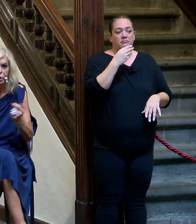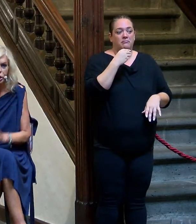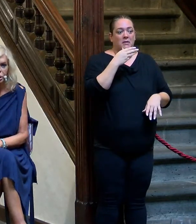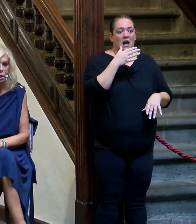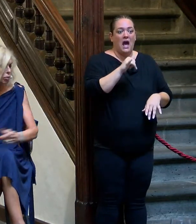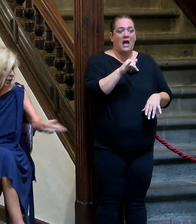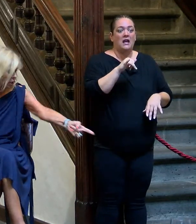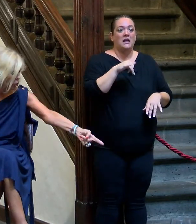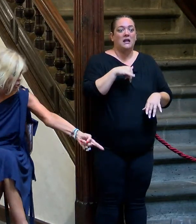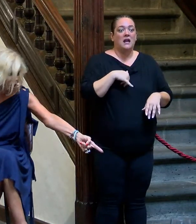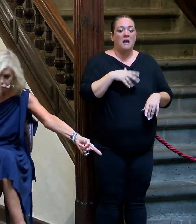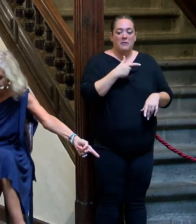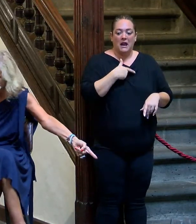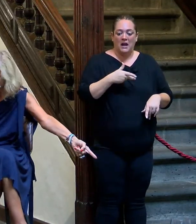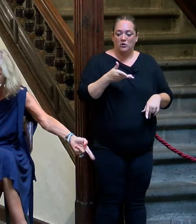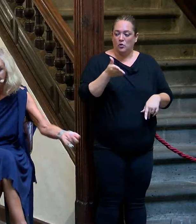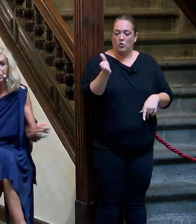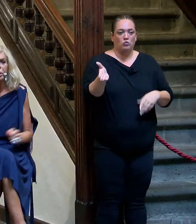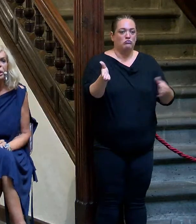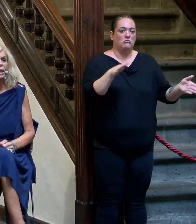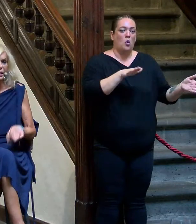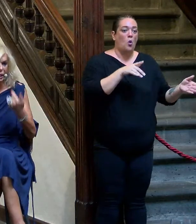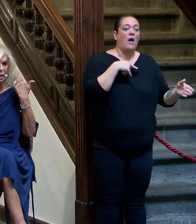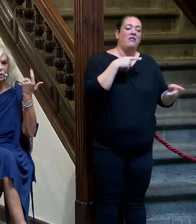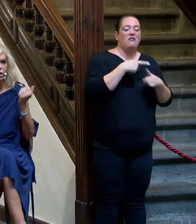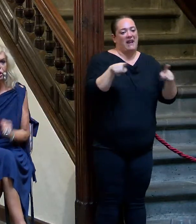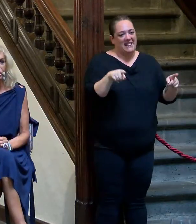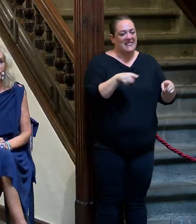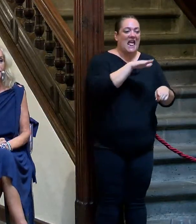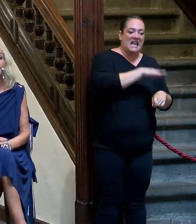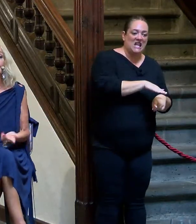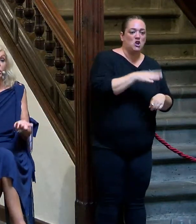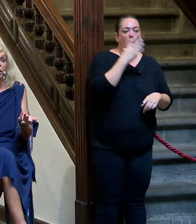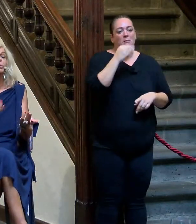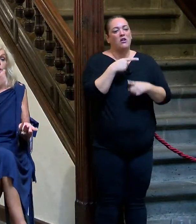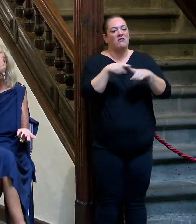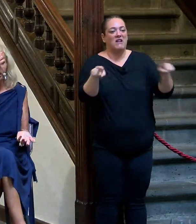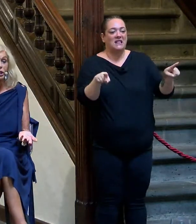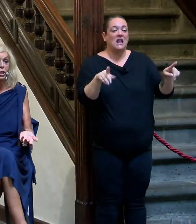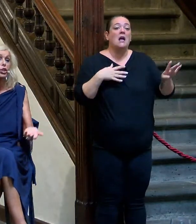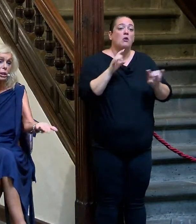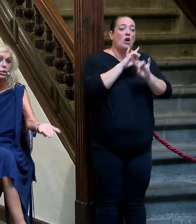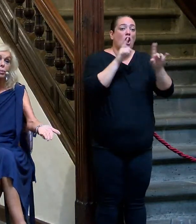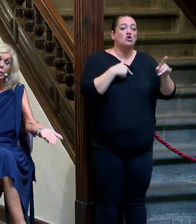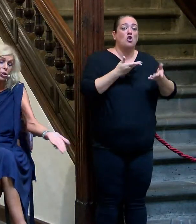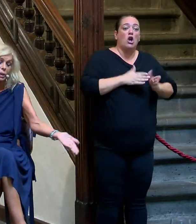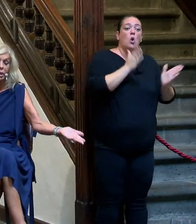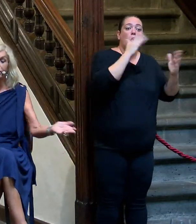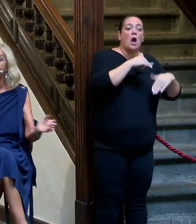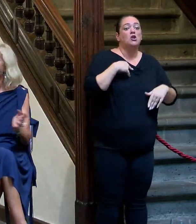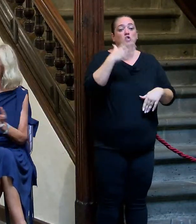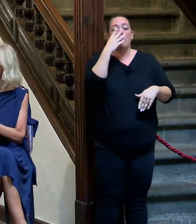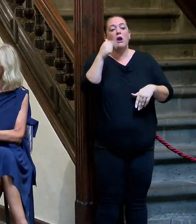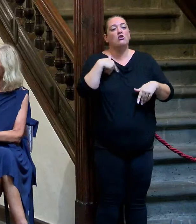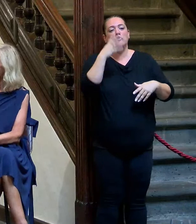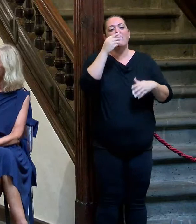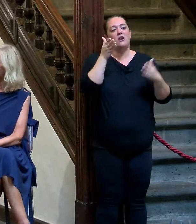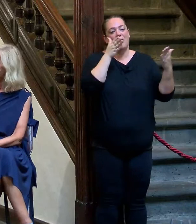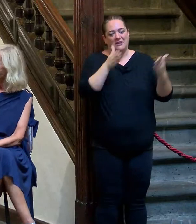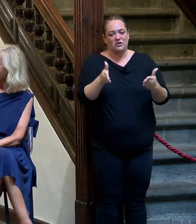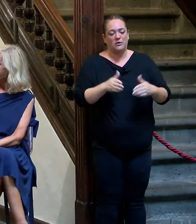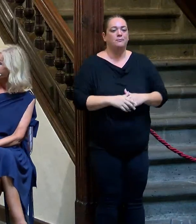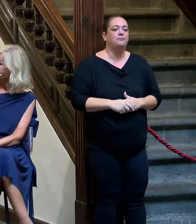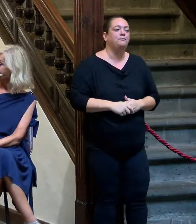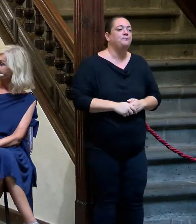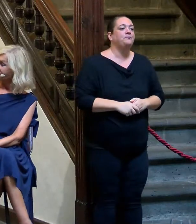un niño, verá cómo lo distinto. Mira, esto es un niño y esto es un perro. ¿Qué te crees? Que soy tonta. Pero claro, como yo no tengo niños, lo que tengo es un perro y me dedico a ello. Bueno,